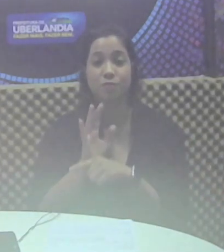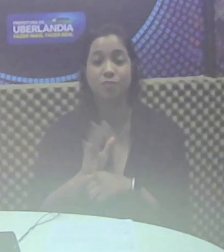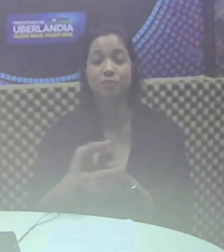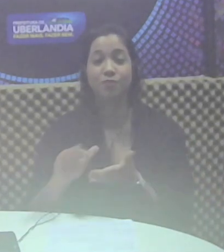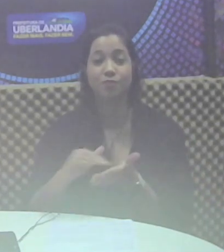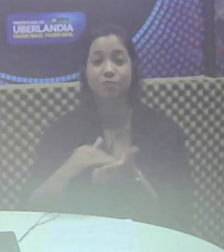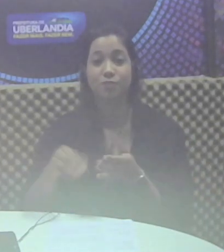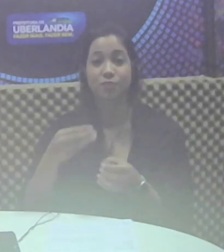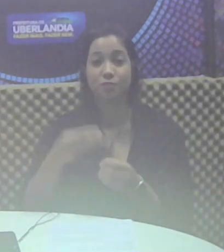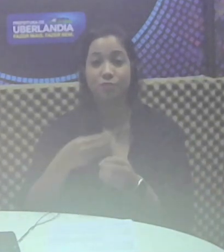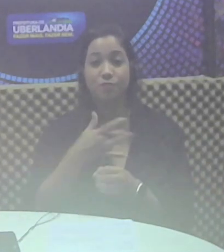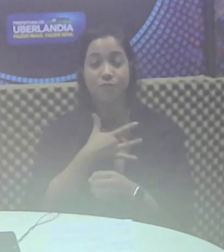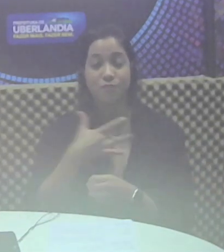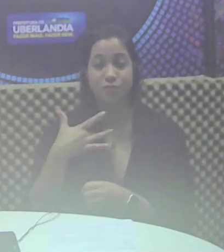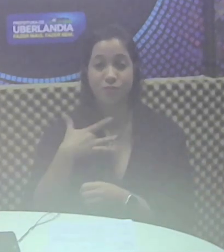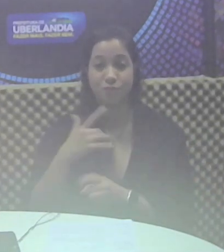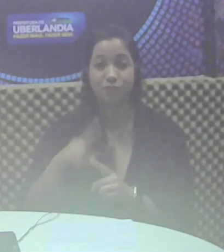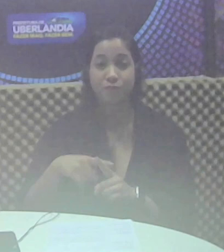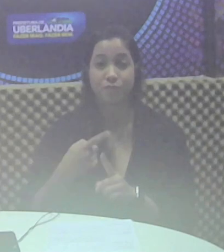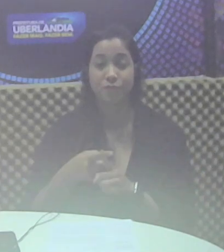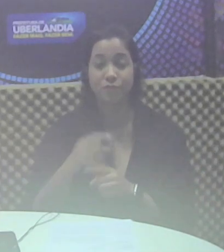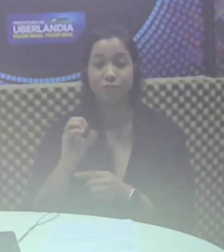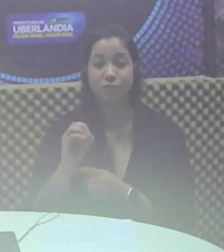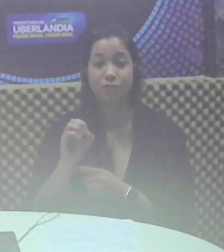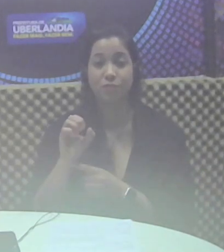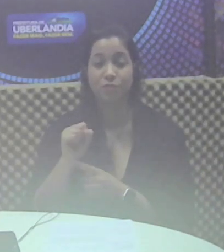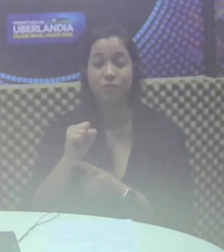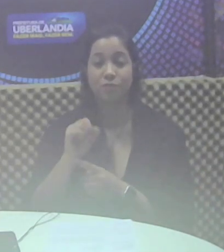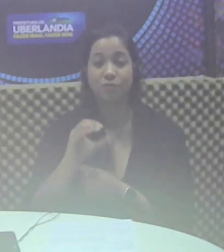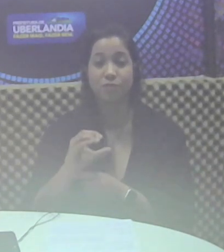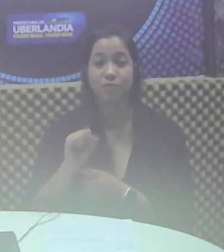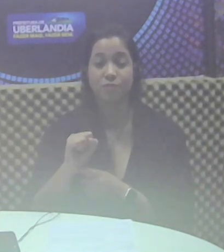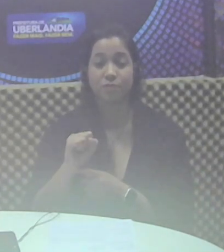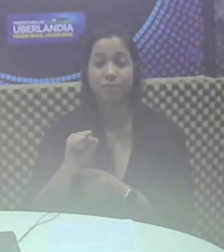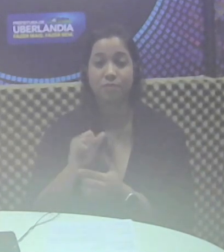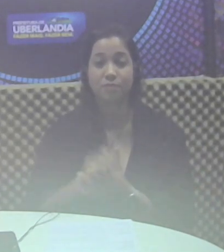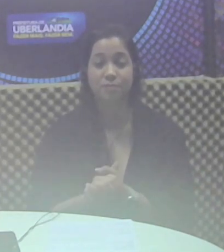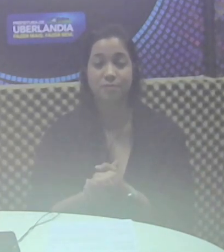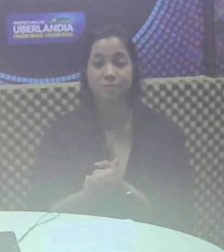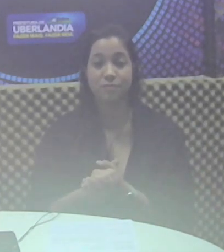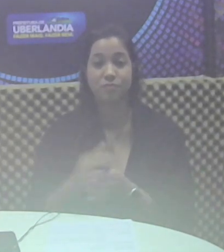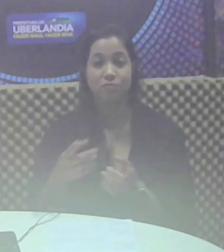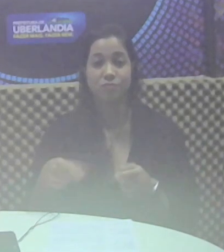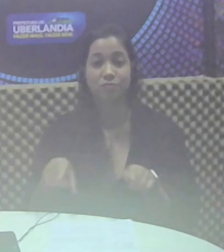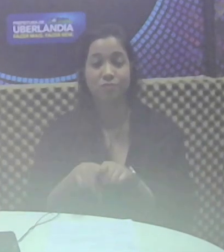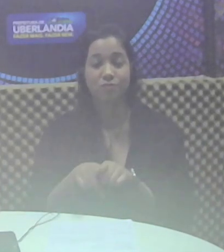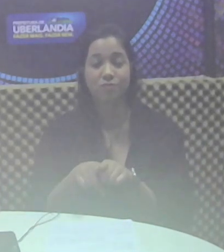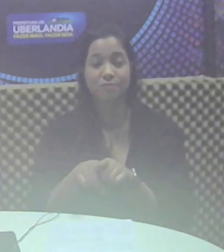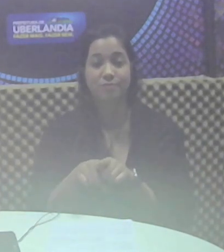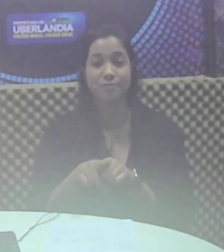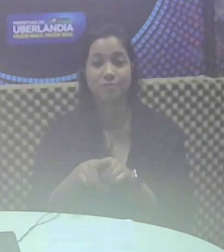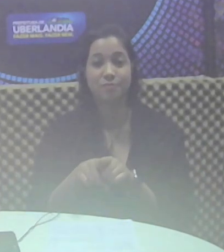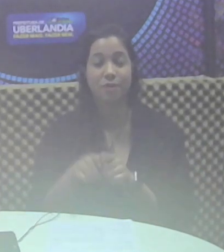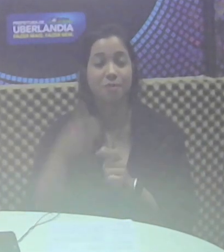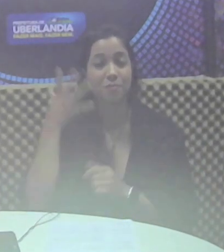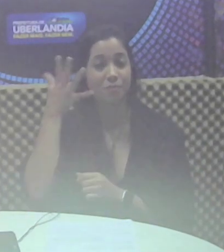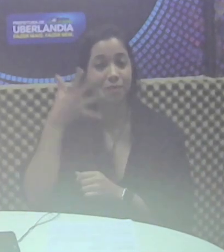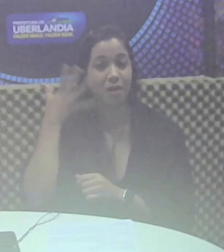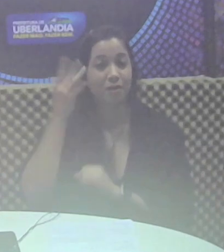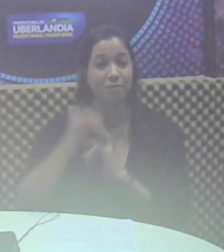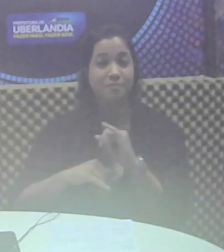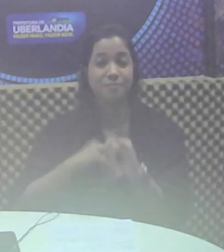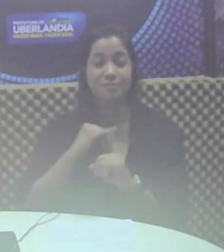Secretaria Municipal de Saúde e das organizações da sociedade civil, as OSCs parceiras. Com palestras